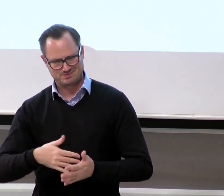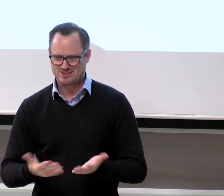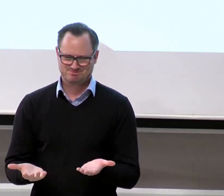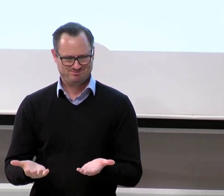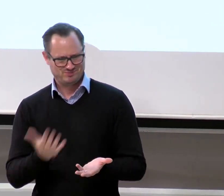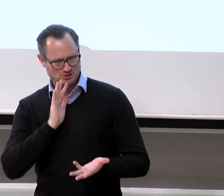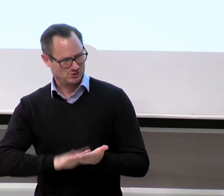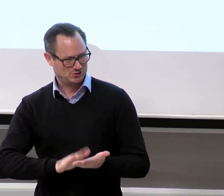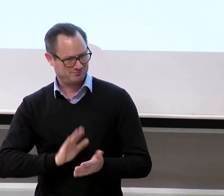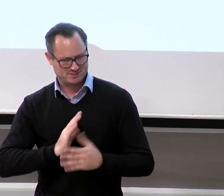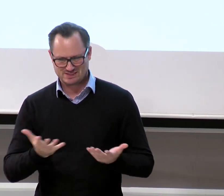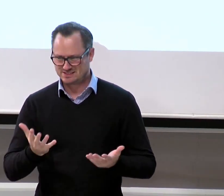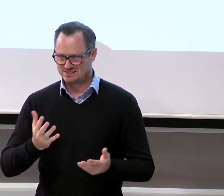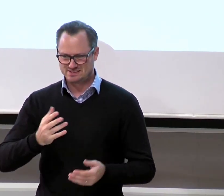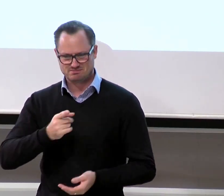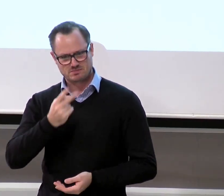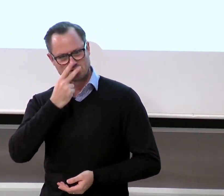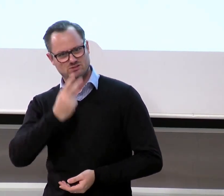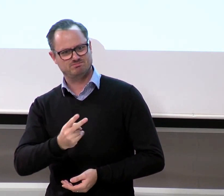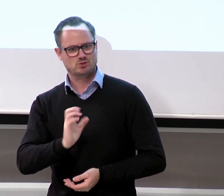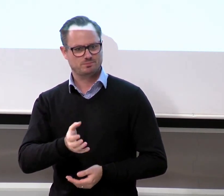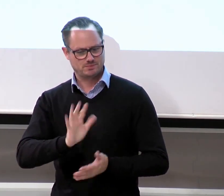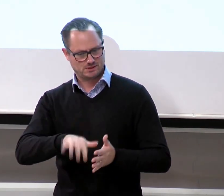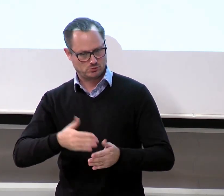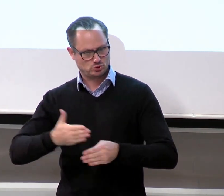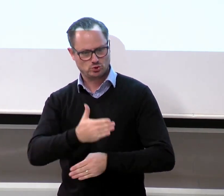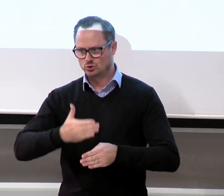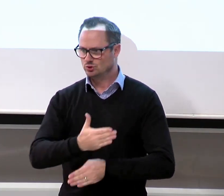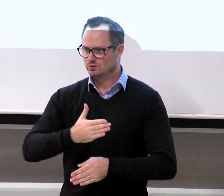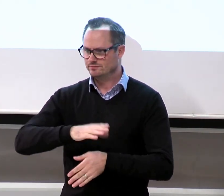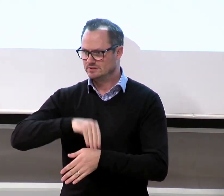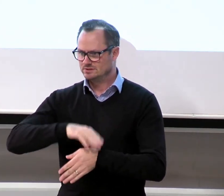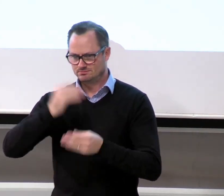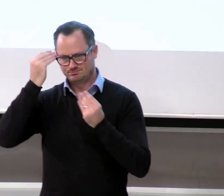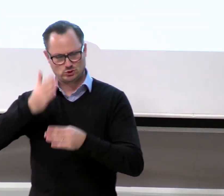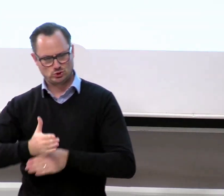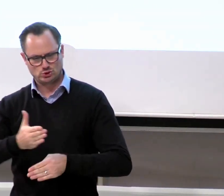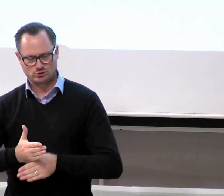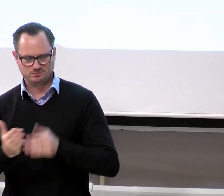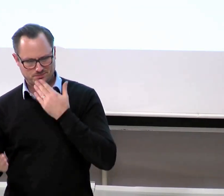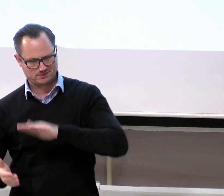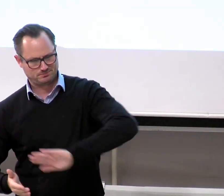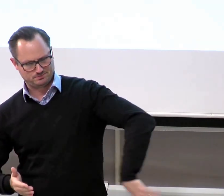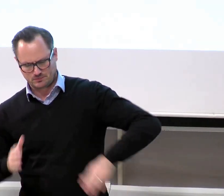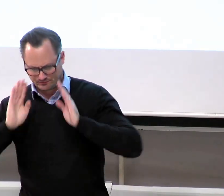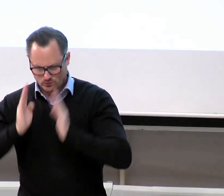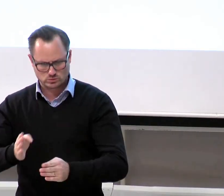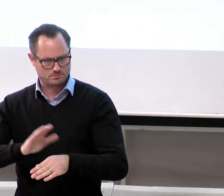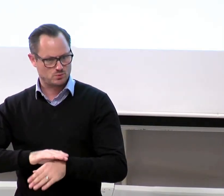var svenska det viktigaste språket då förut som undervisningsspråk. Teckenspråket ansåg man, det störde mer än